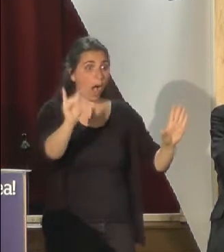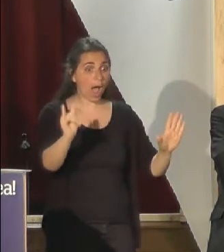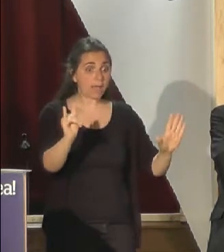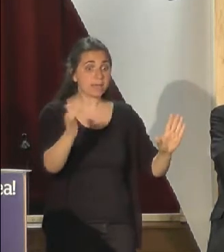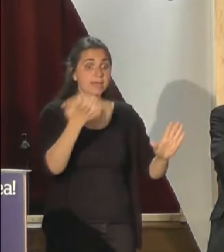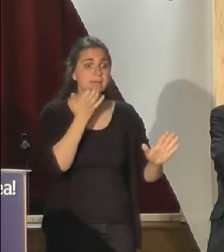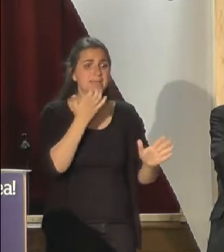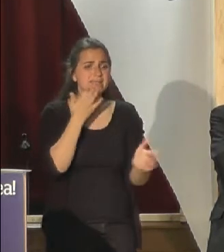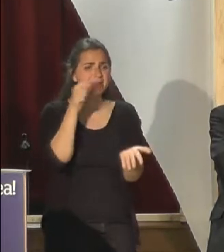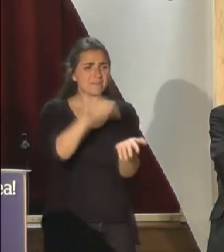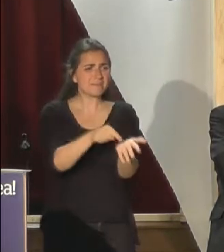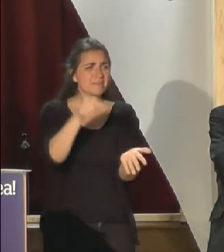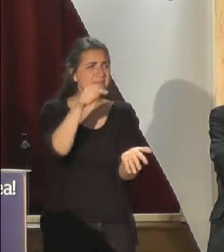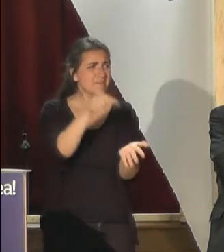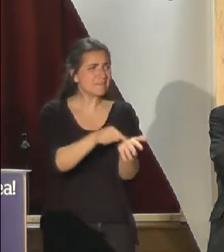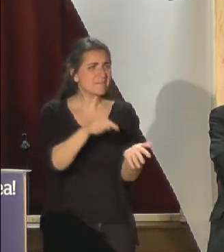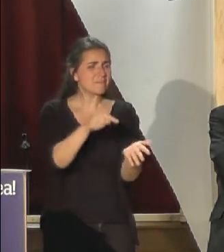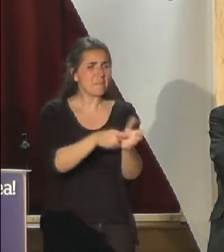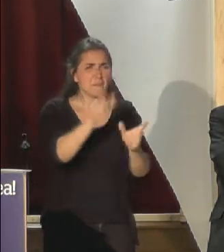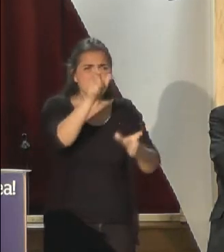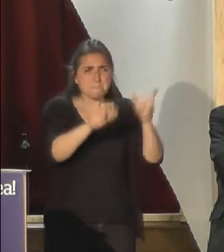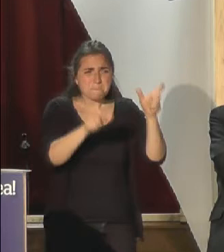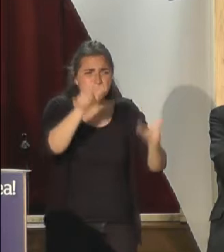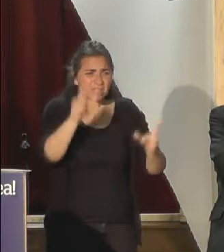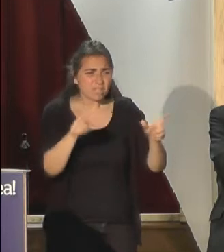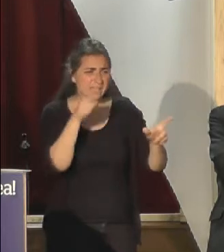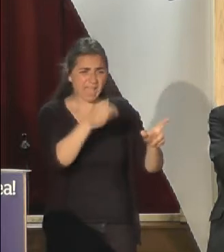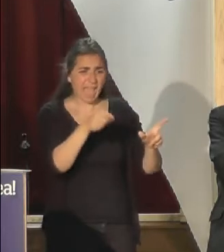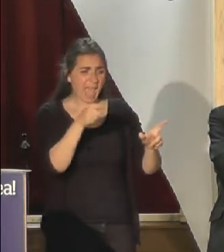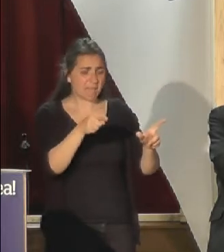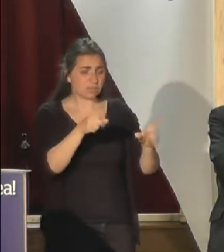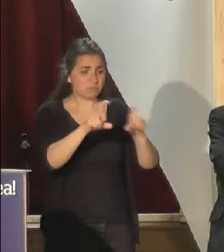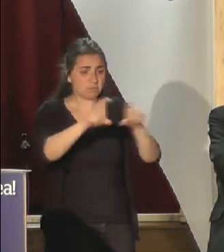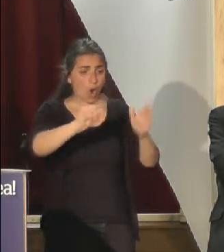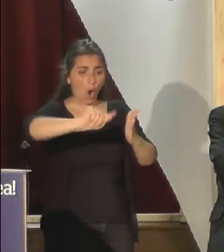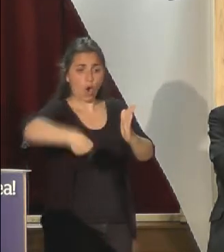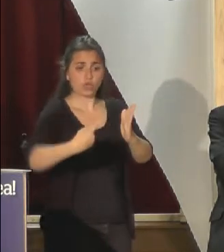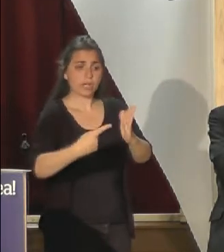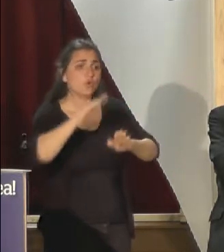representantes electos que violan ese contrato de fideicomiso,